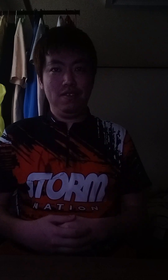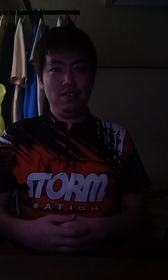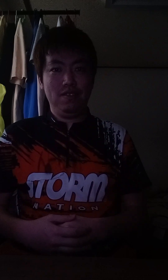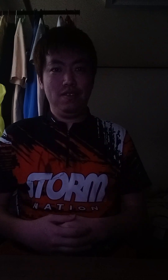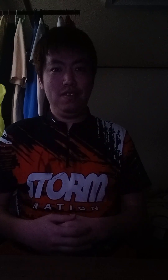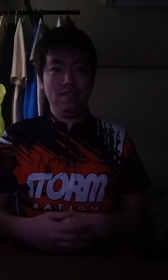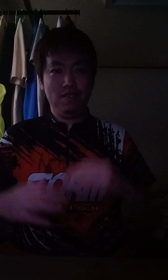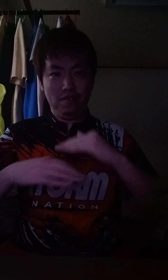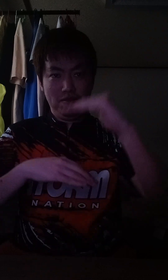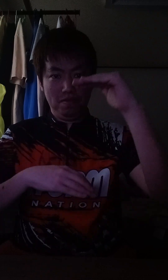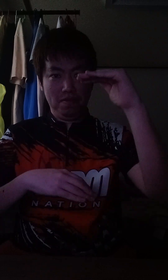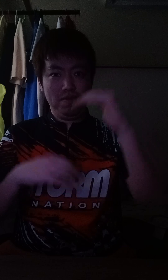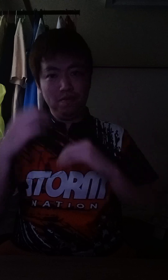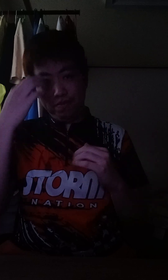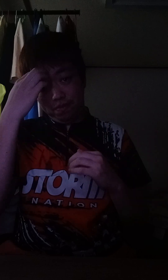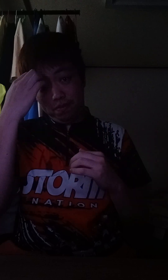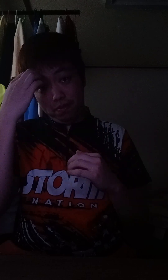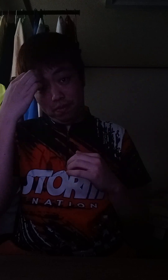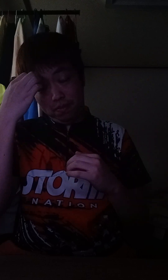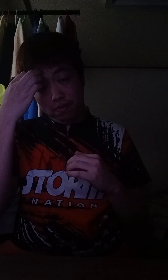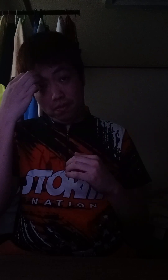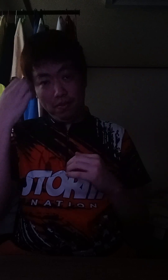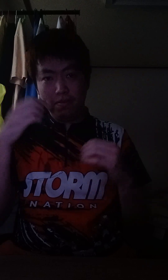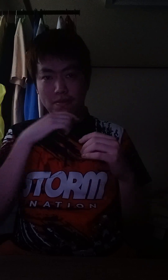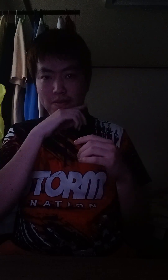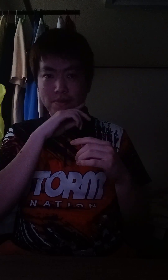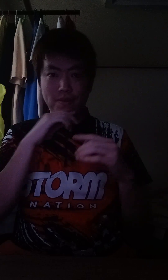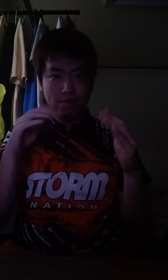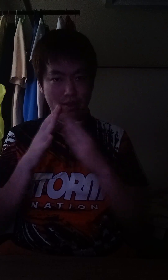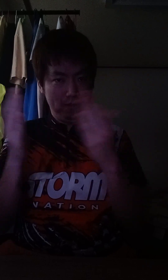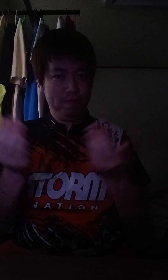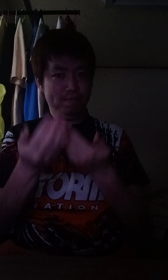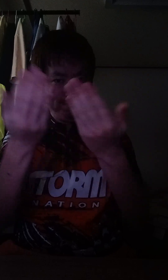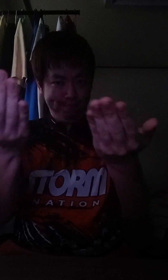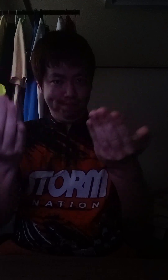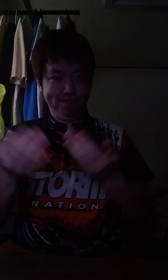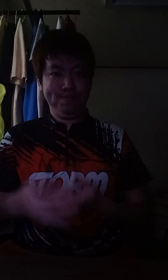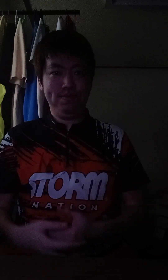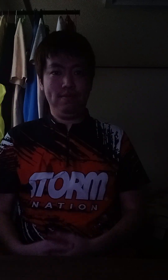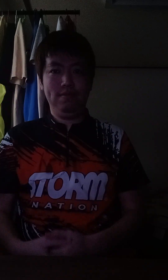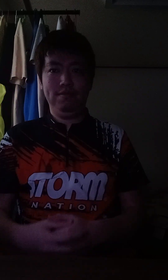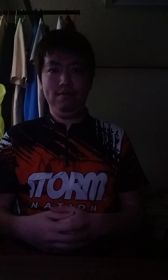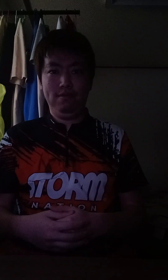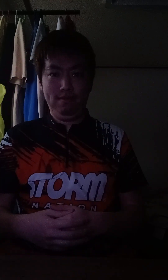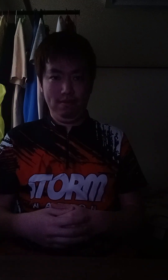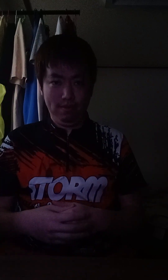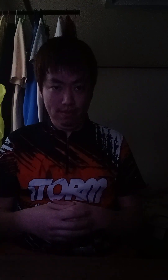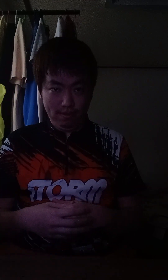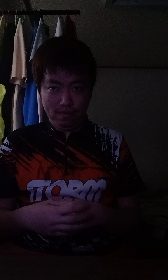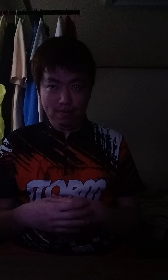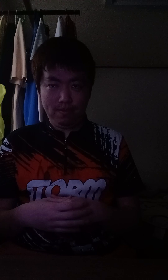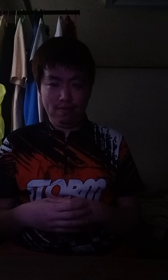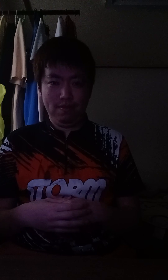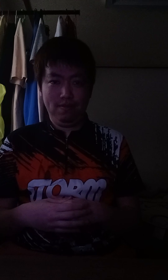되게 잘 됐어요. 키가 얼마나 컸나 우리 재볼까? 키를 한번